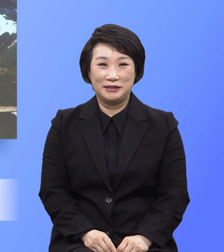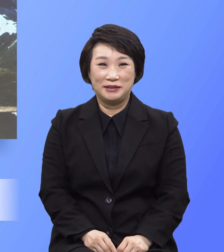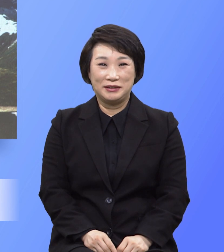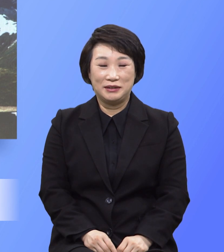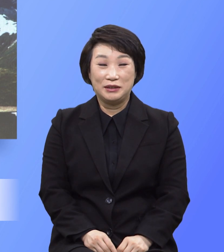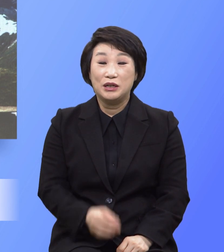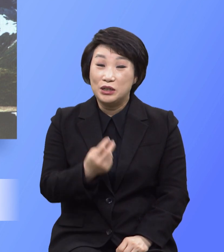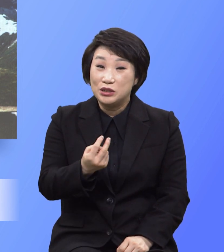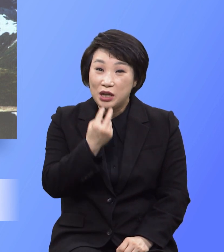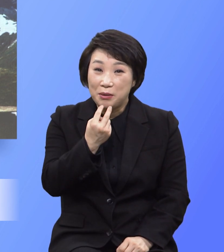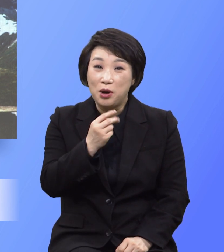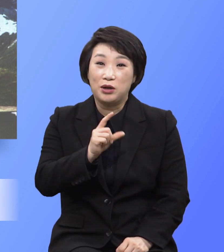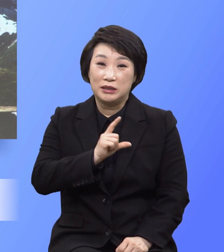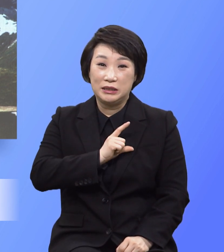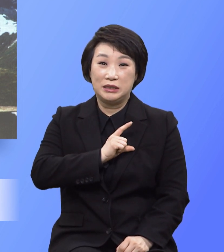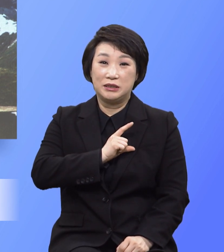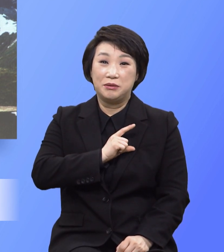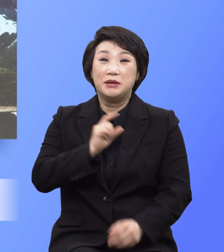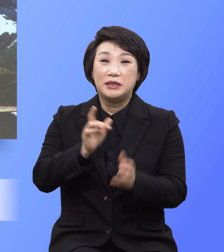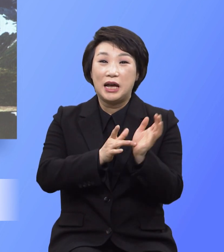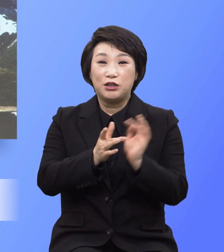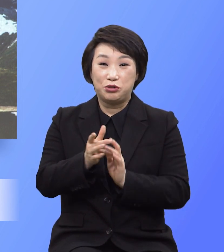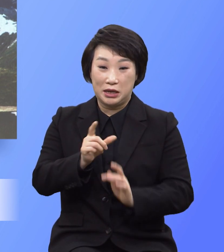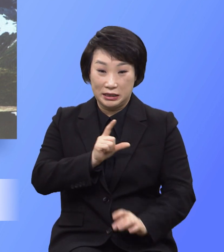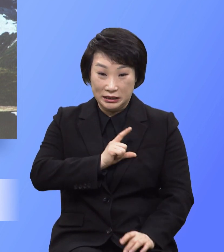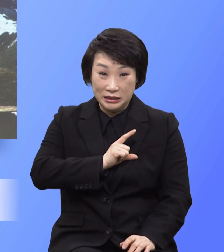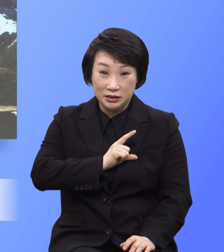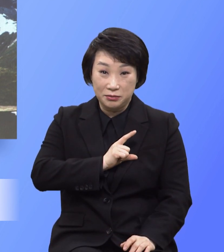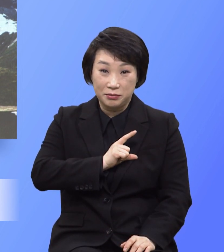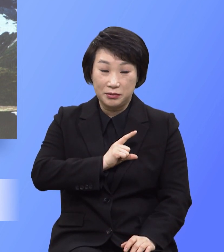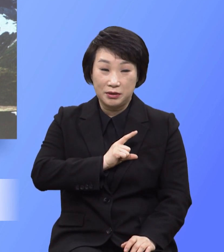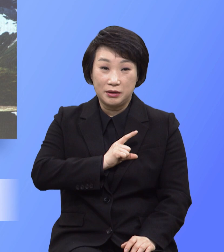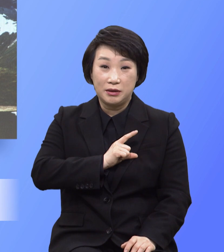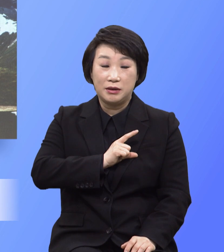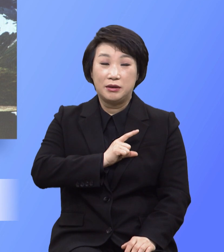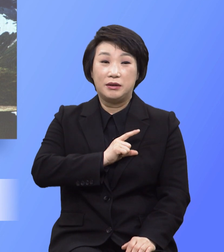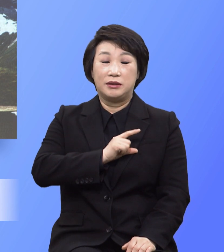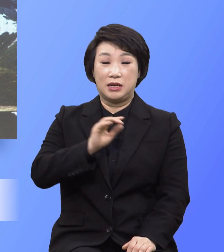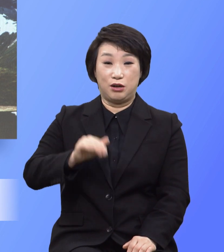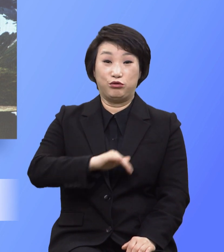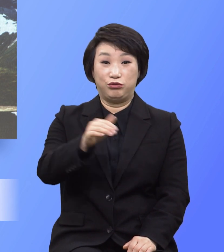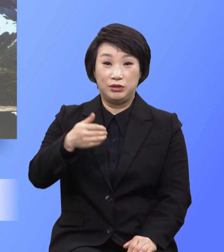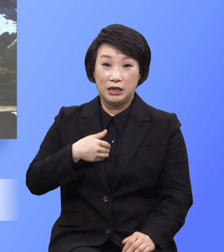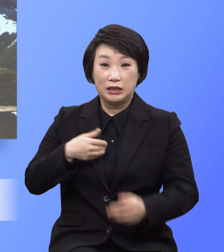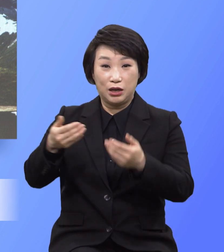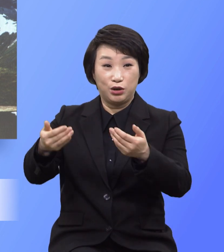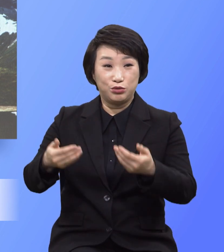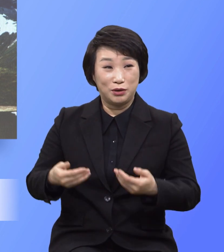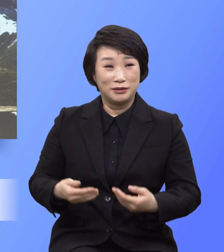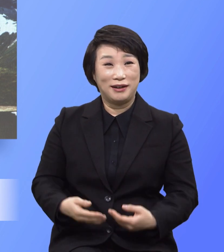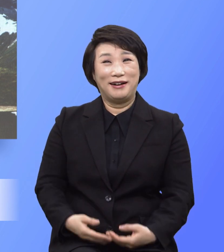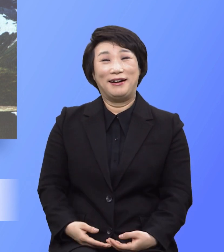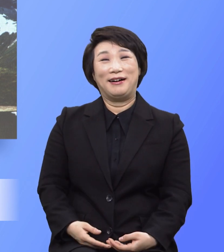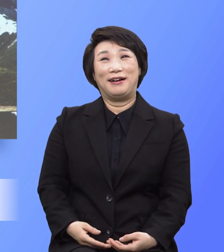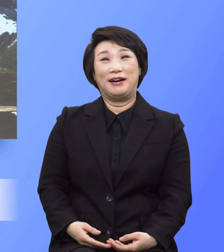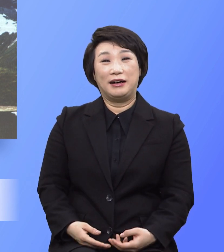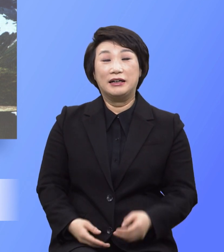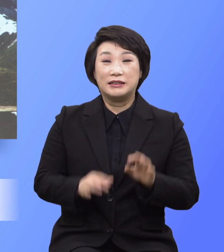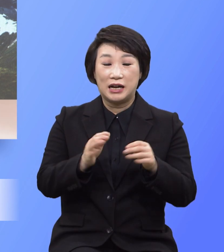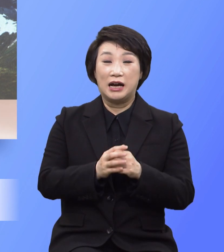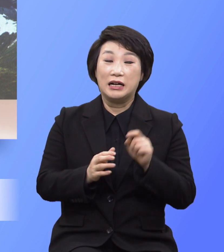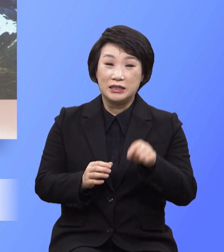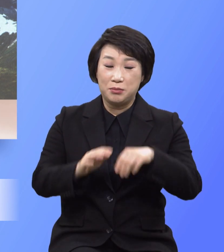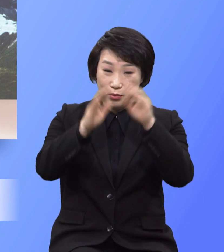이게 생명의 이름 예수의 이름을 우리에게 주셨다. 22절에